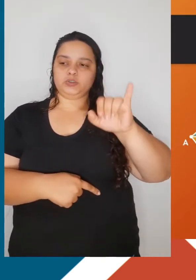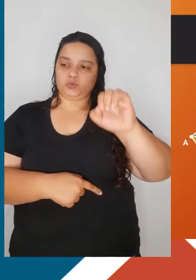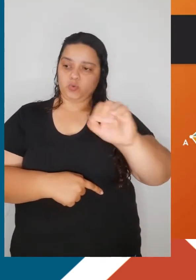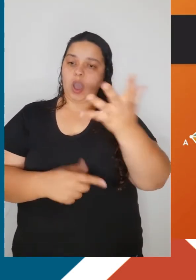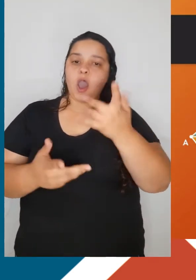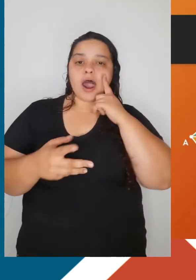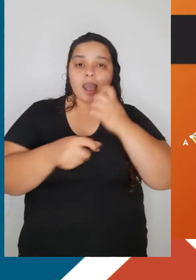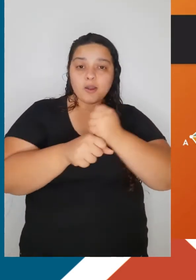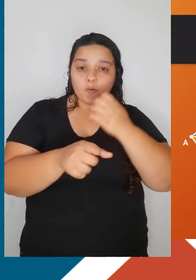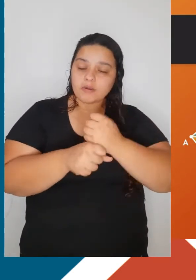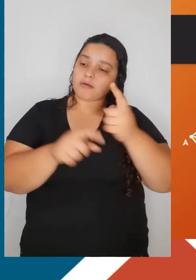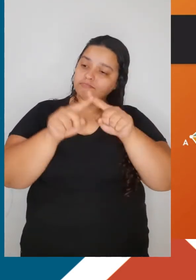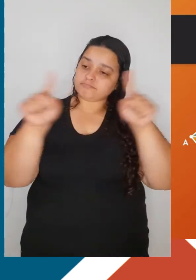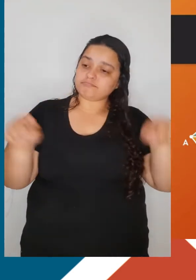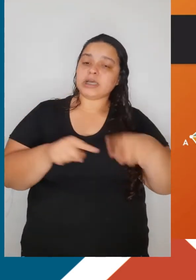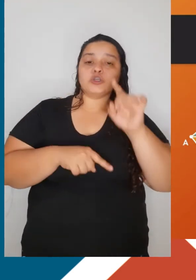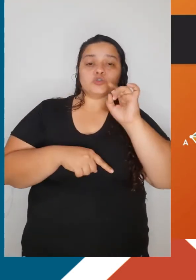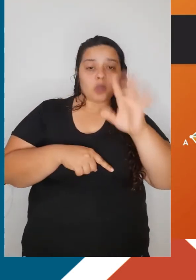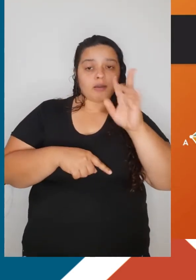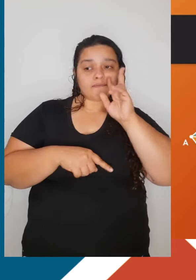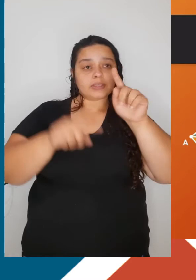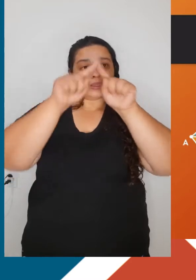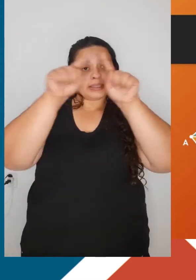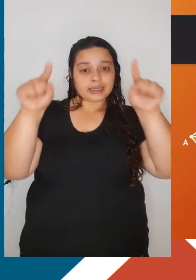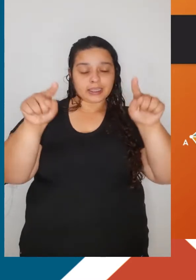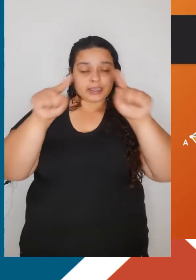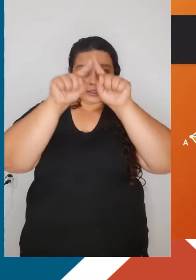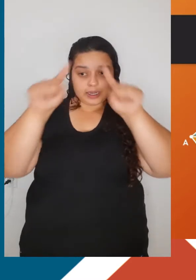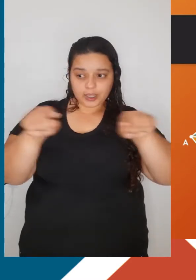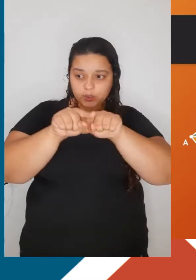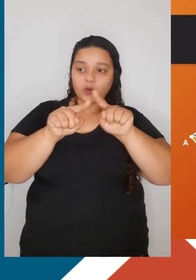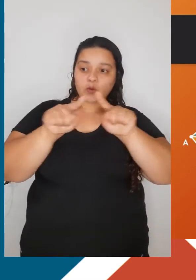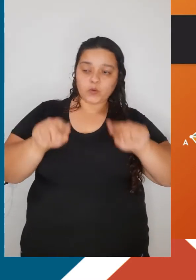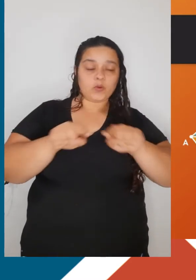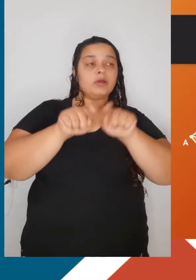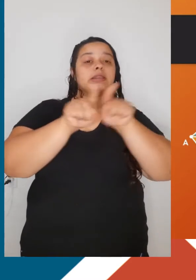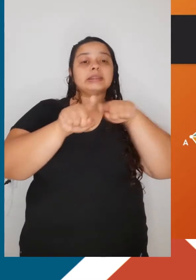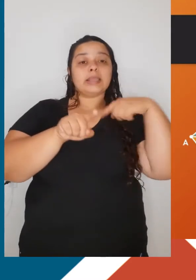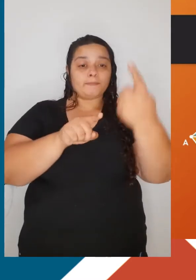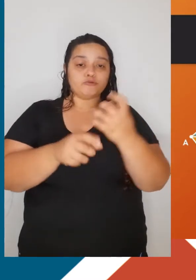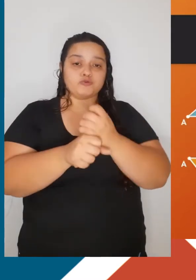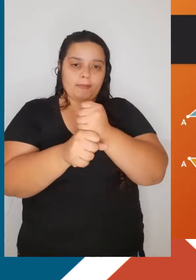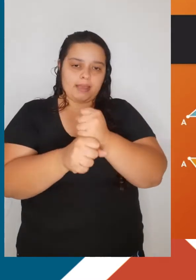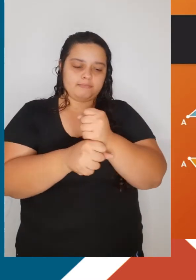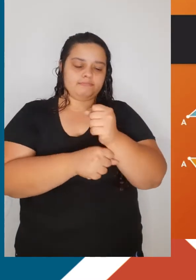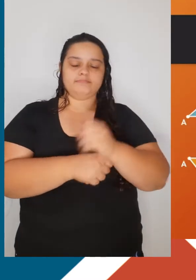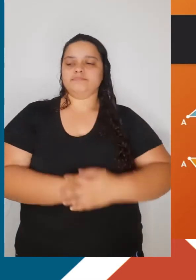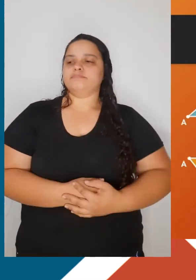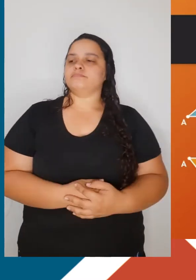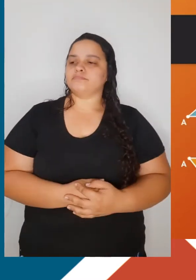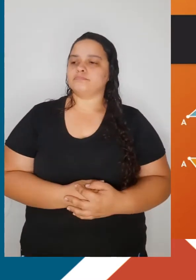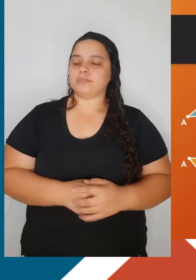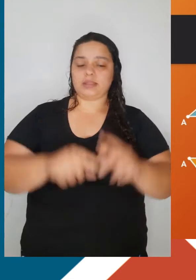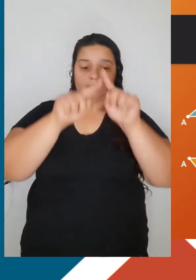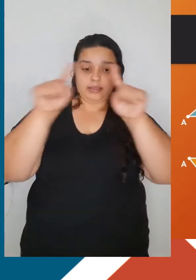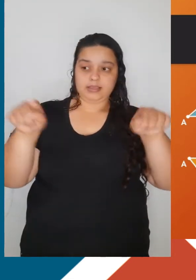para calcularmos a área do terreno, basta calcularmos a área do triângulo e do trapézio e, ao fim, somá-las. A